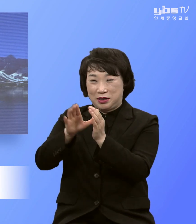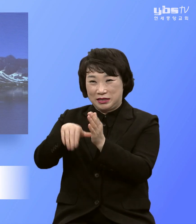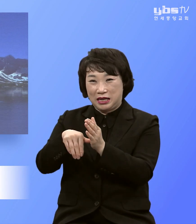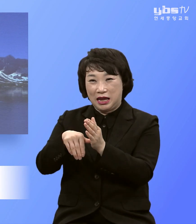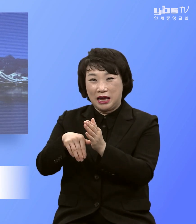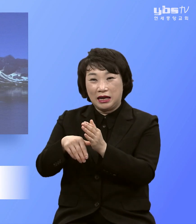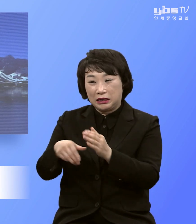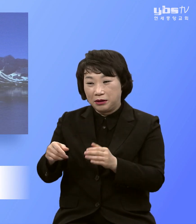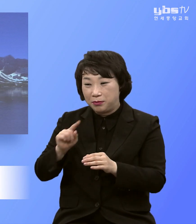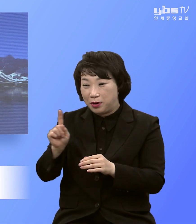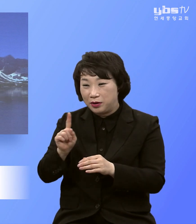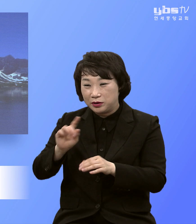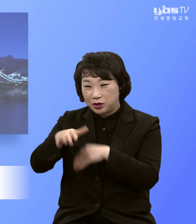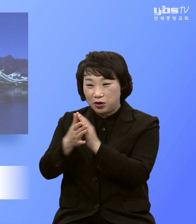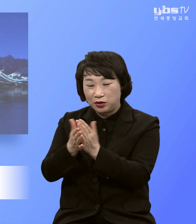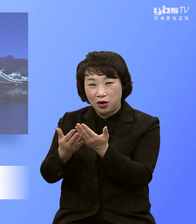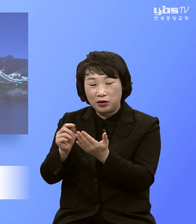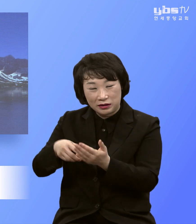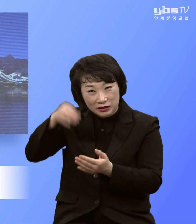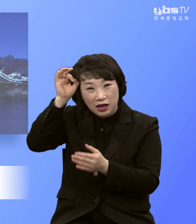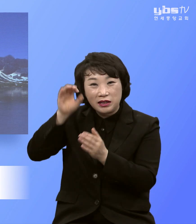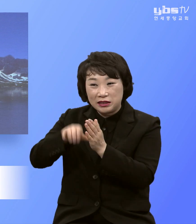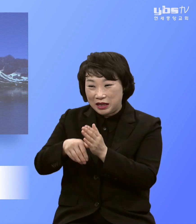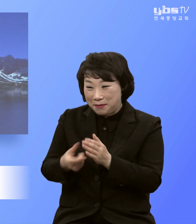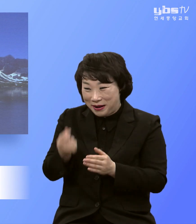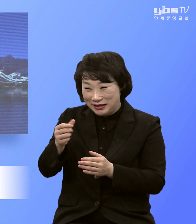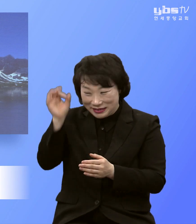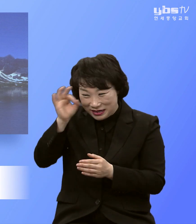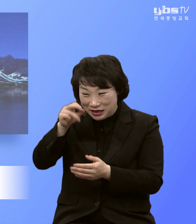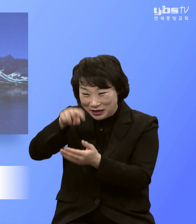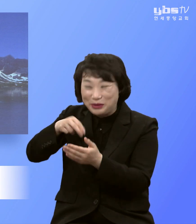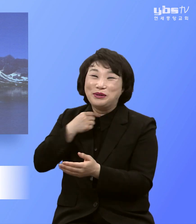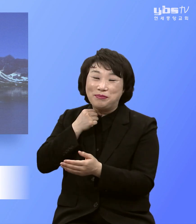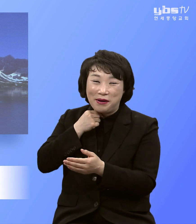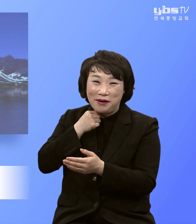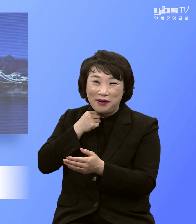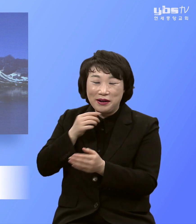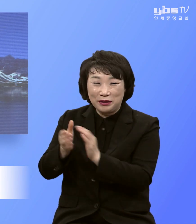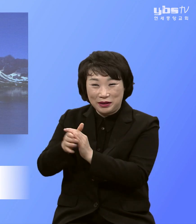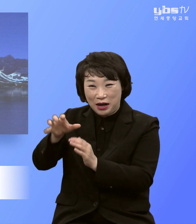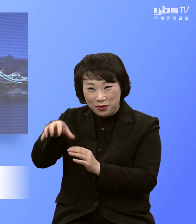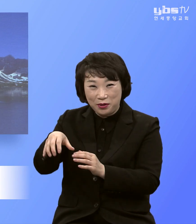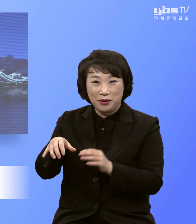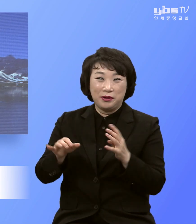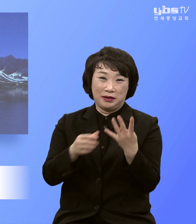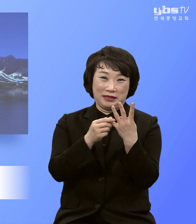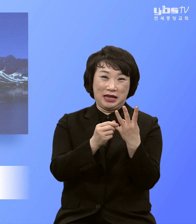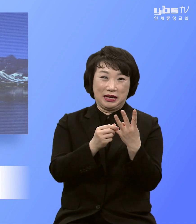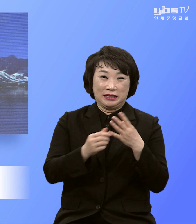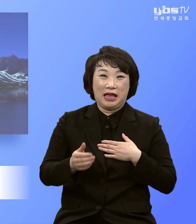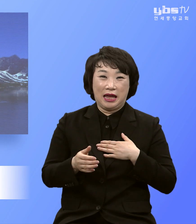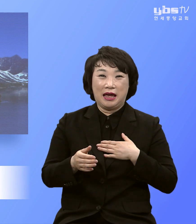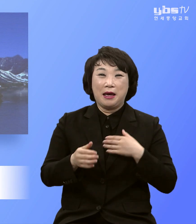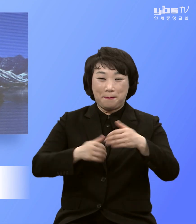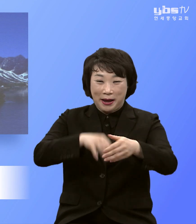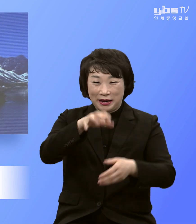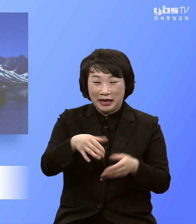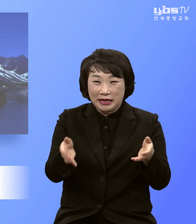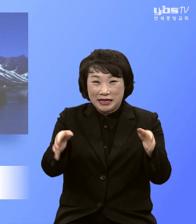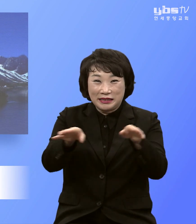놓고 성경 구절이 생각나 그러면 얼른 찾아서 읽어보는 성경, 하나는 내 책상 앞에 딱